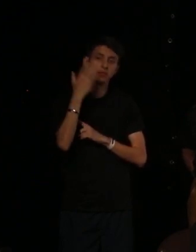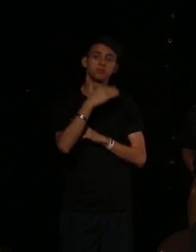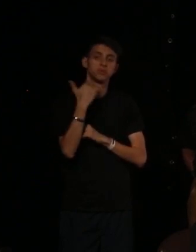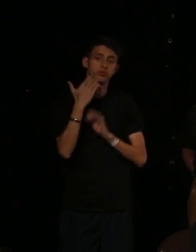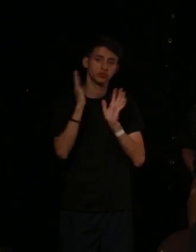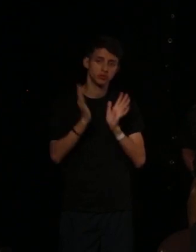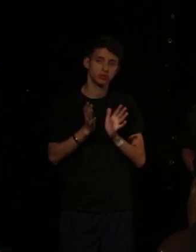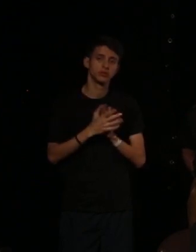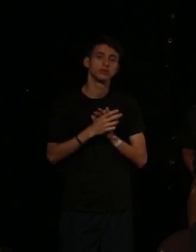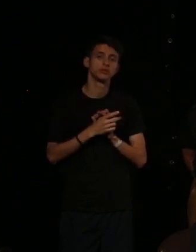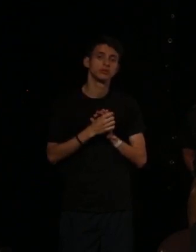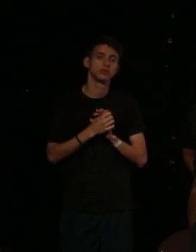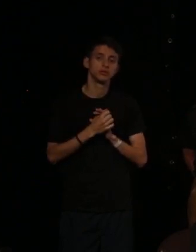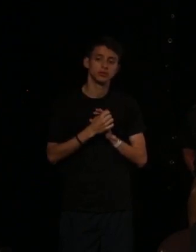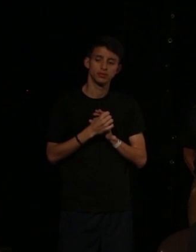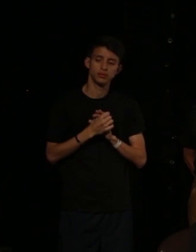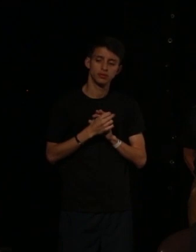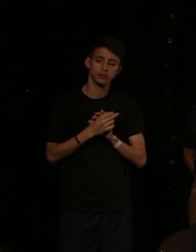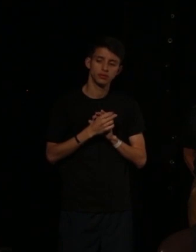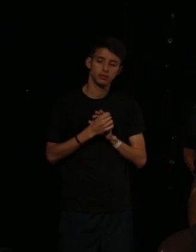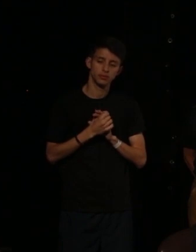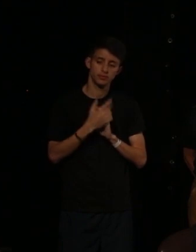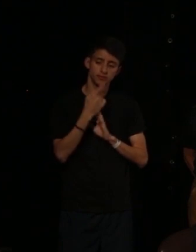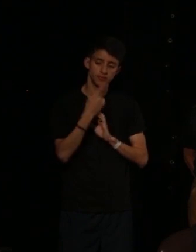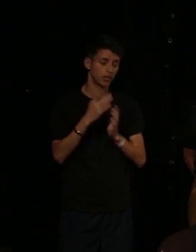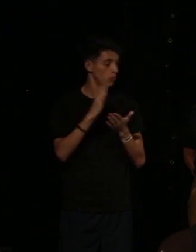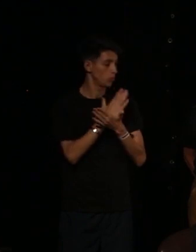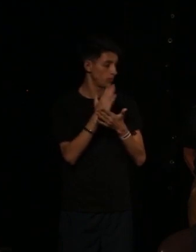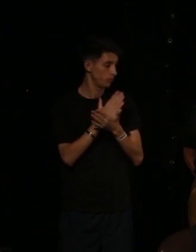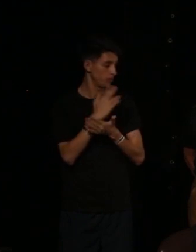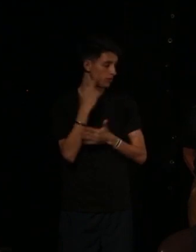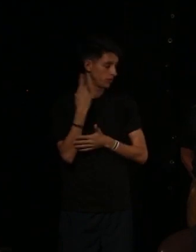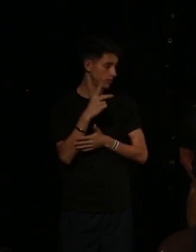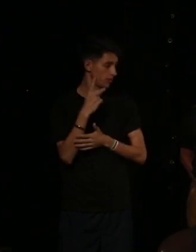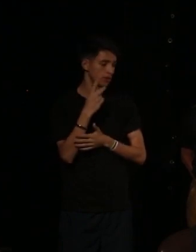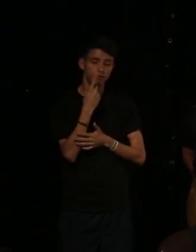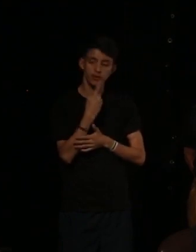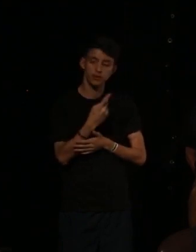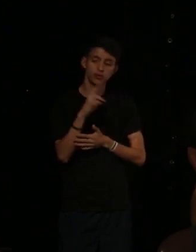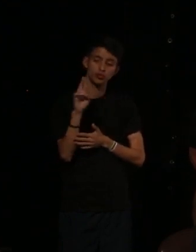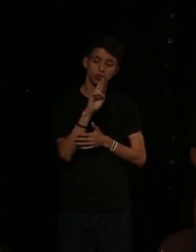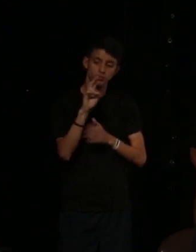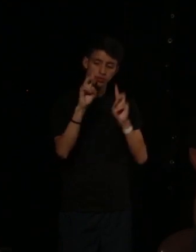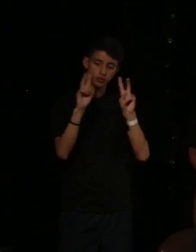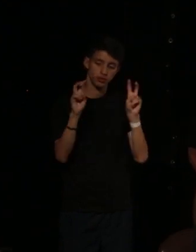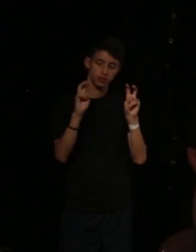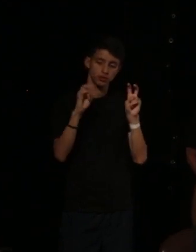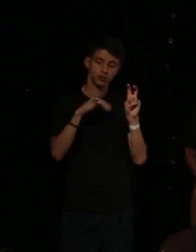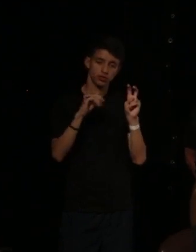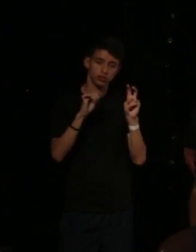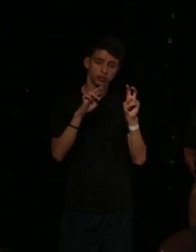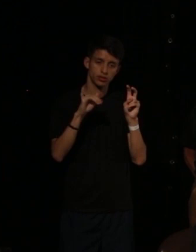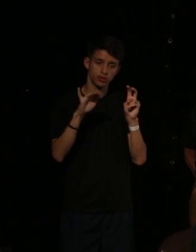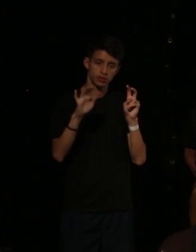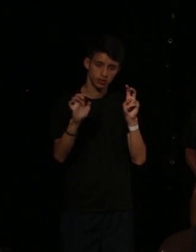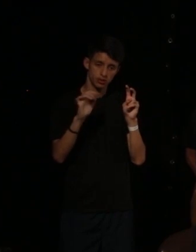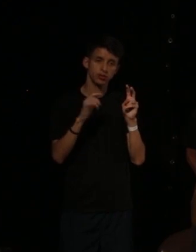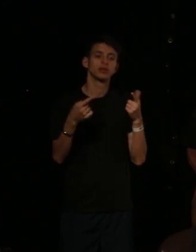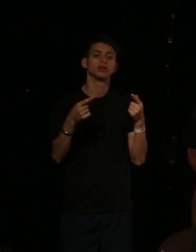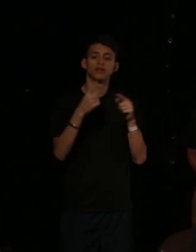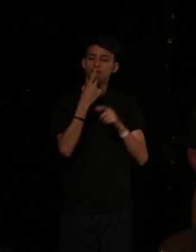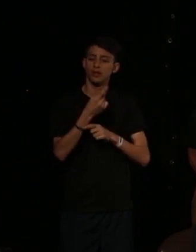falecido, ele fala que, num livro dele chamado Vigiar e Punir, ele vai falar